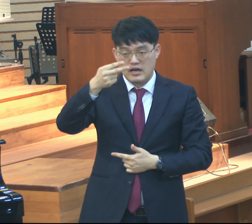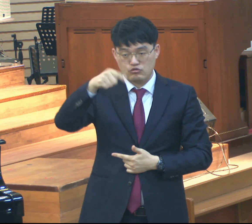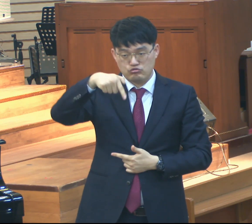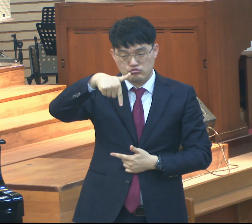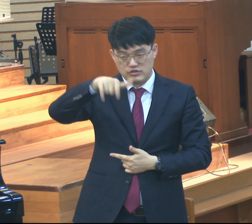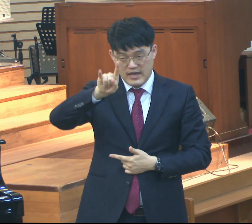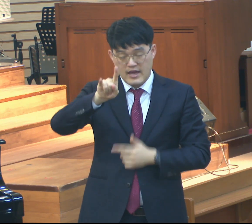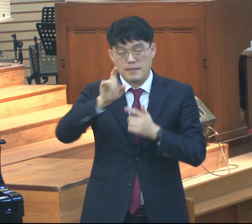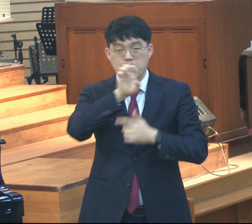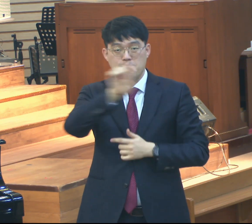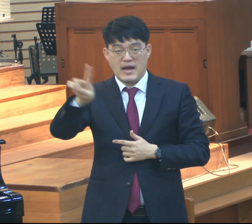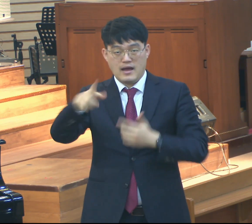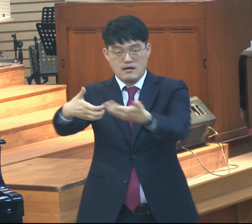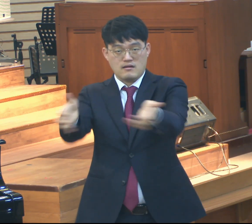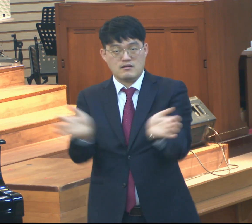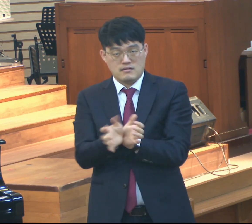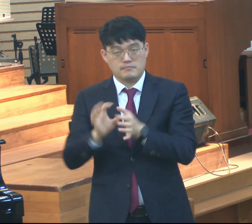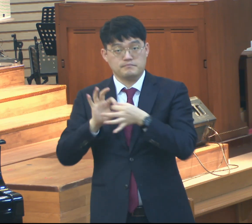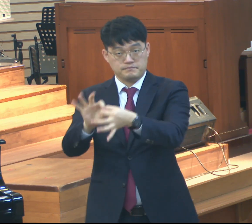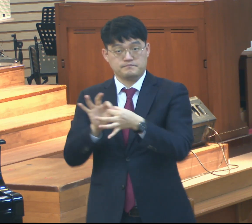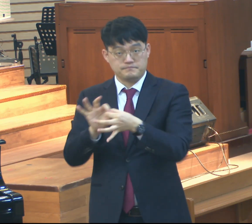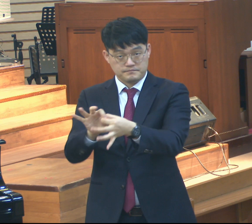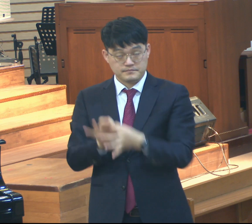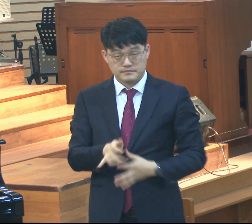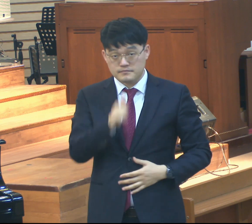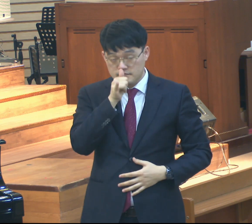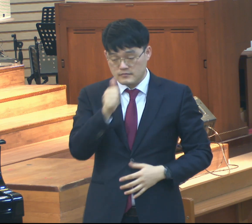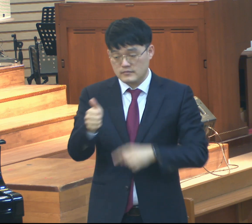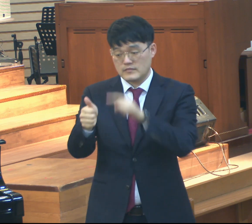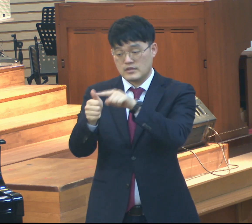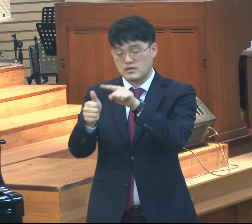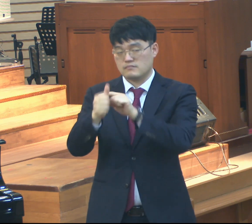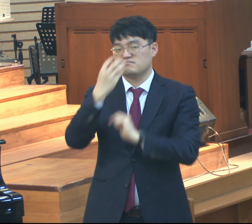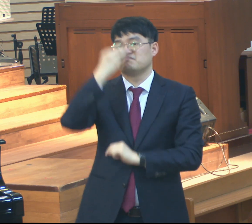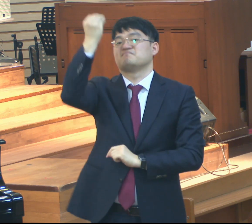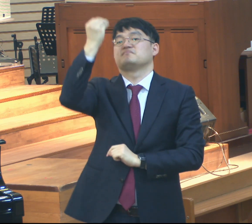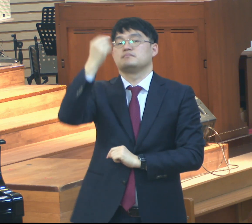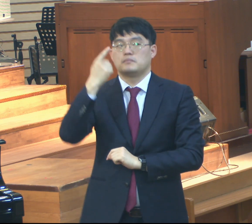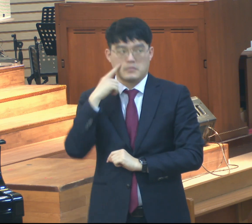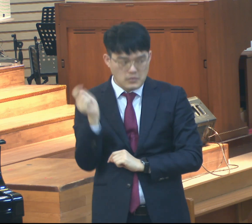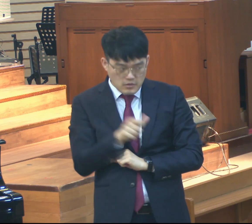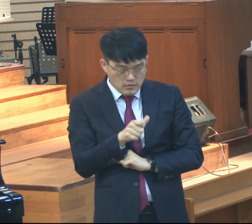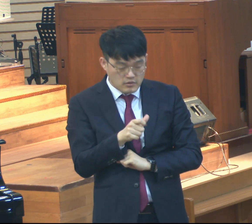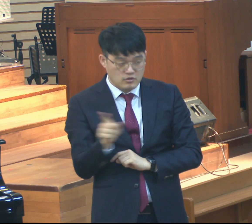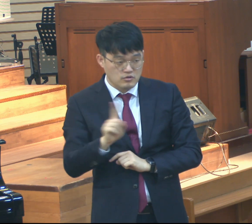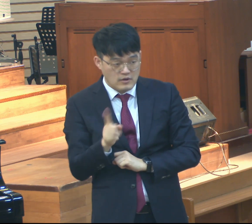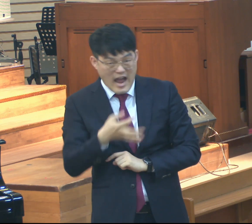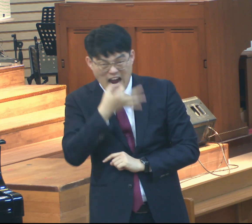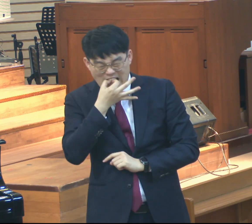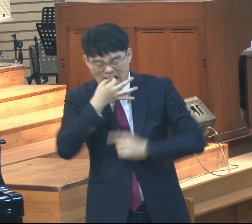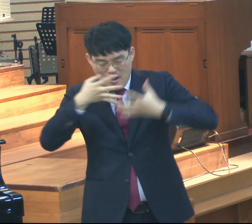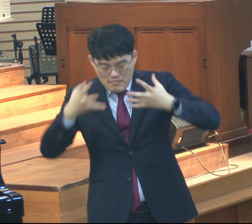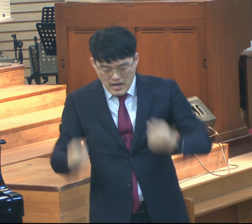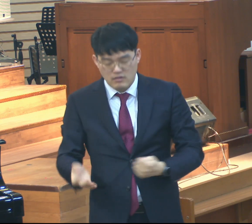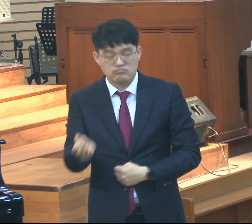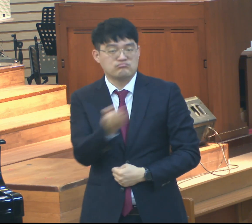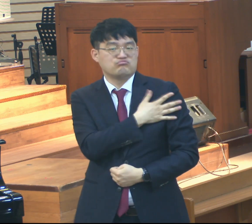이들이고요. 또 이 안나스는 거만하고 눈치 빠르고 야심 많은 부자로 알려졌는데 그의 부의